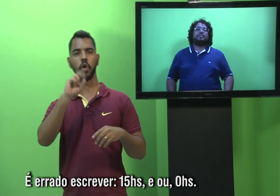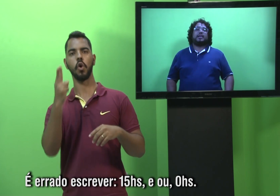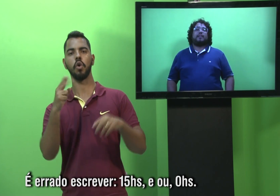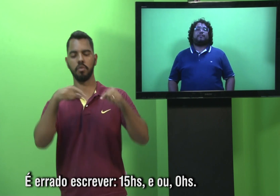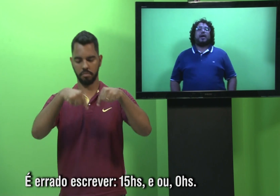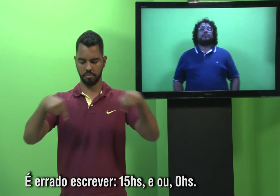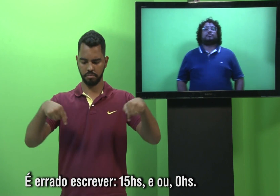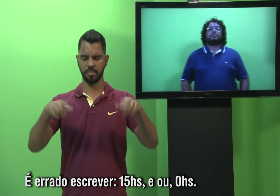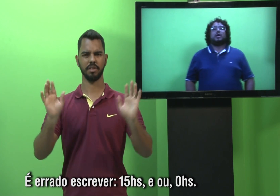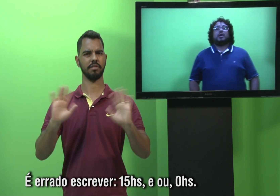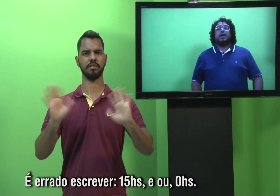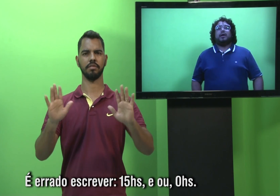ser grafados